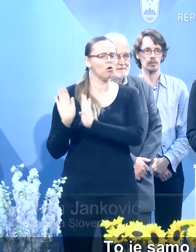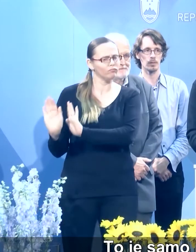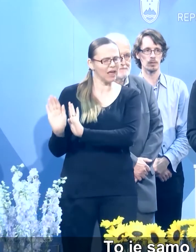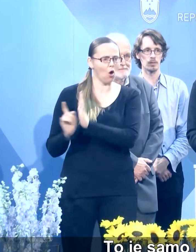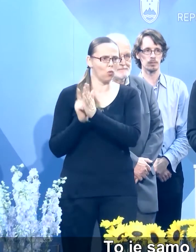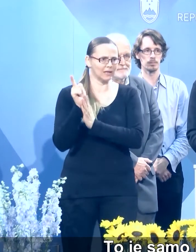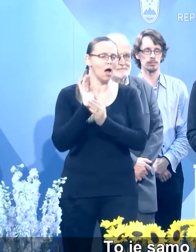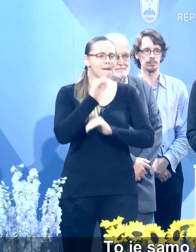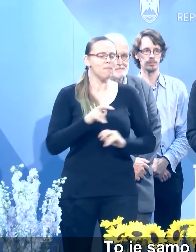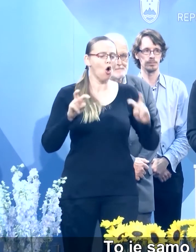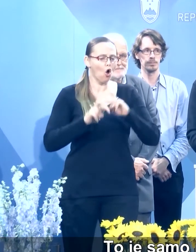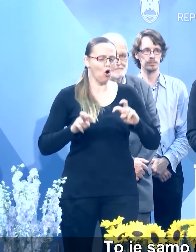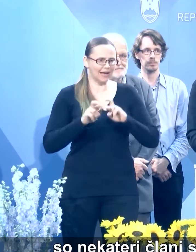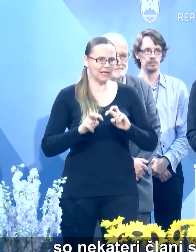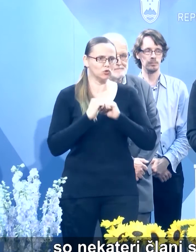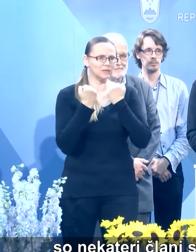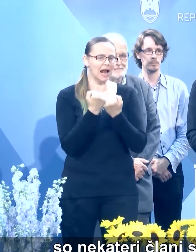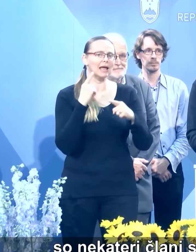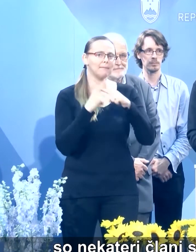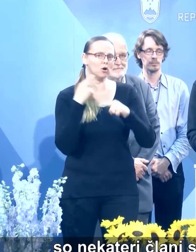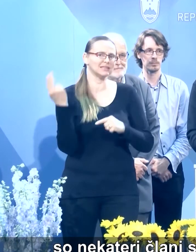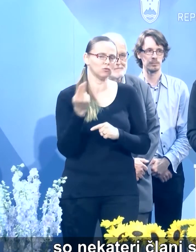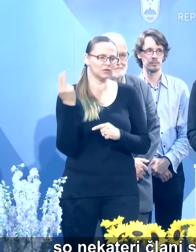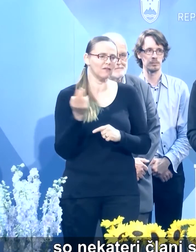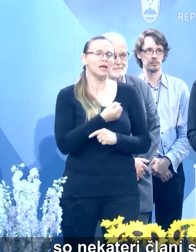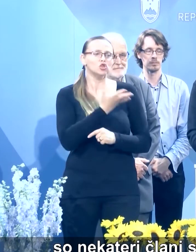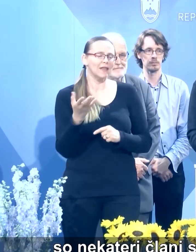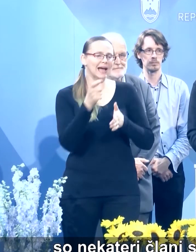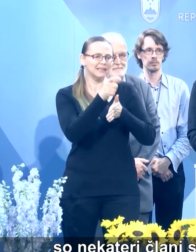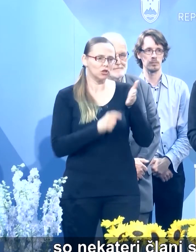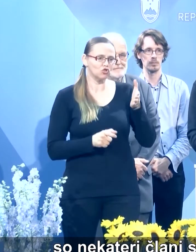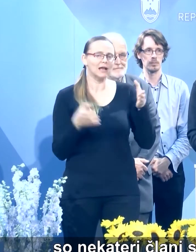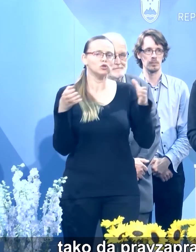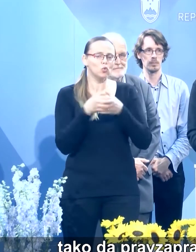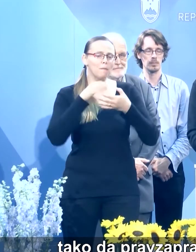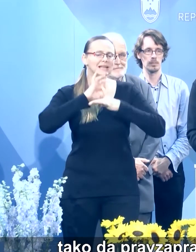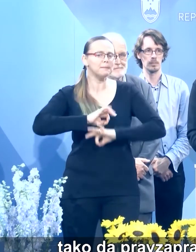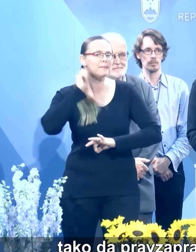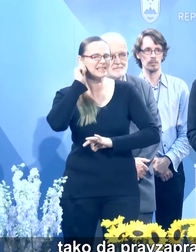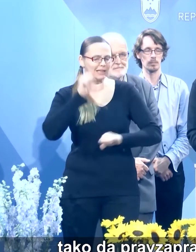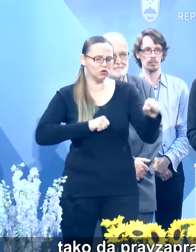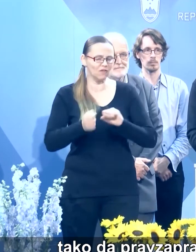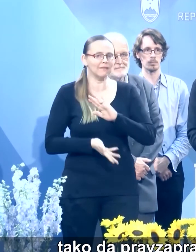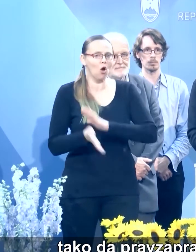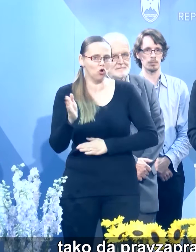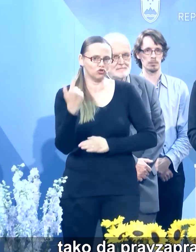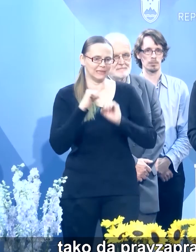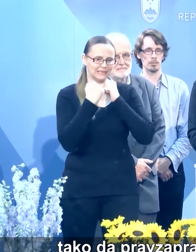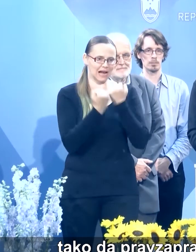po kongresu stranke Pozitivna Slovenija so nekateri člani skupaj s predsednico vlade odšli stranke, tako da nimamo